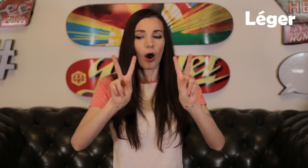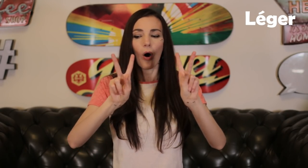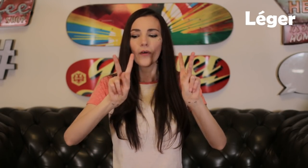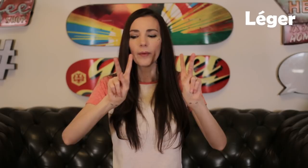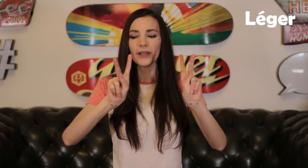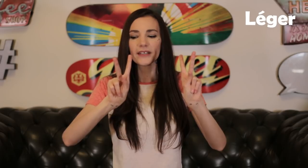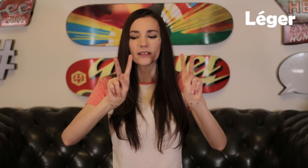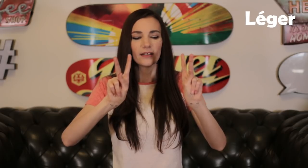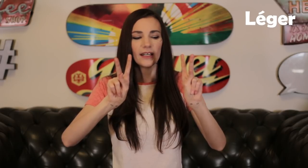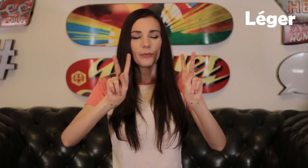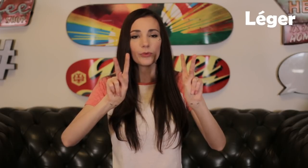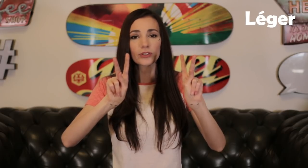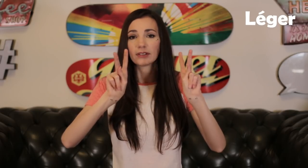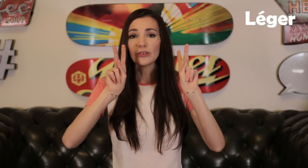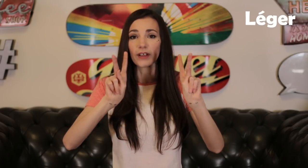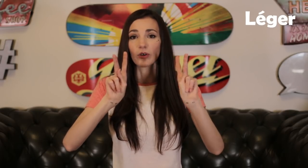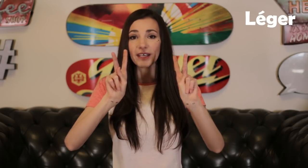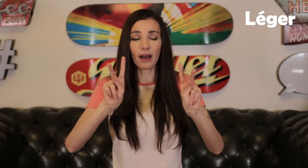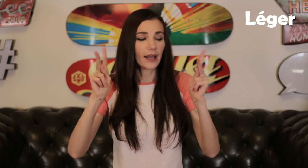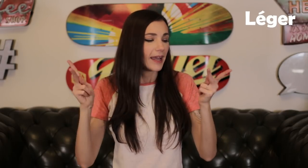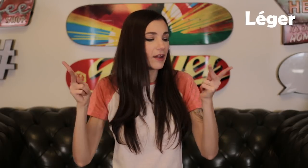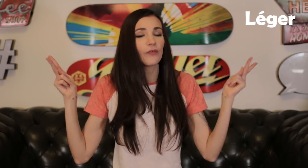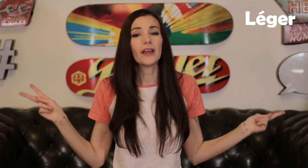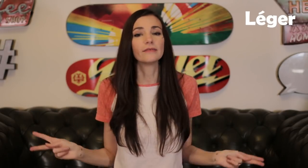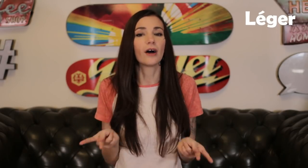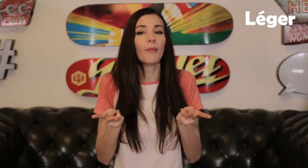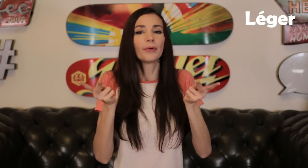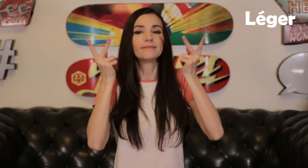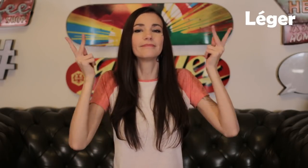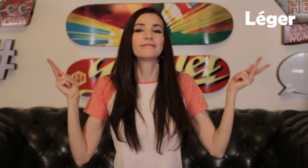on applique les pouces, ça devient K, et on fait hop,